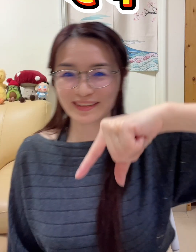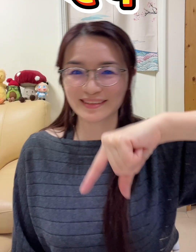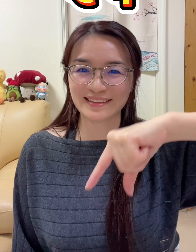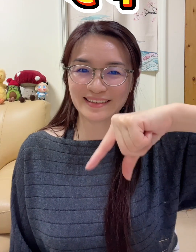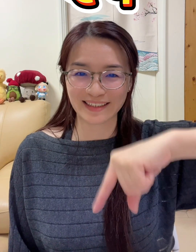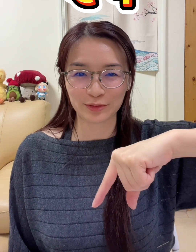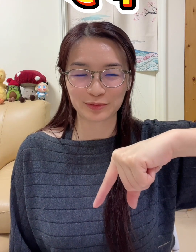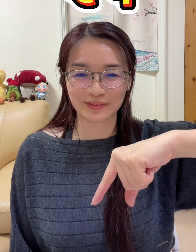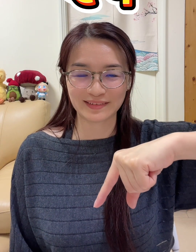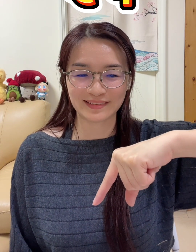Q。